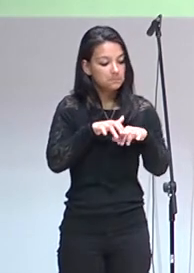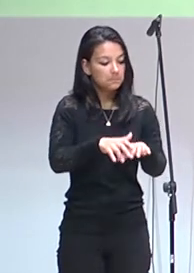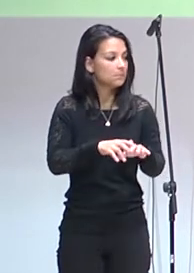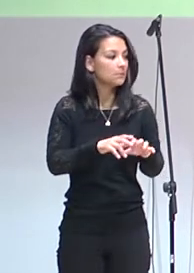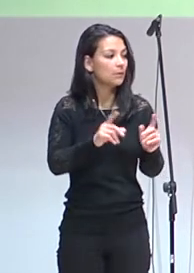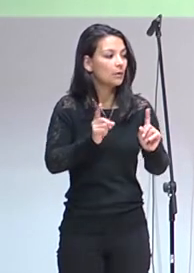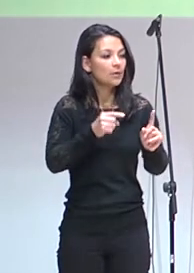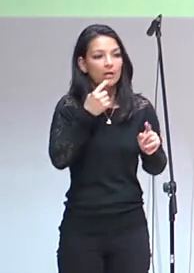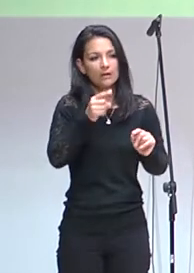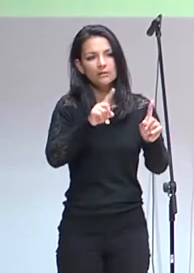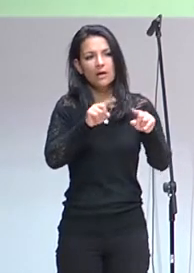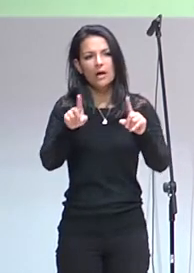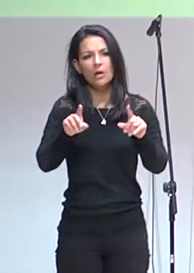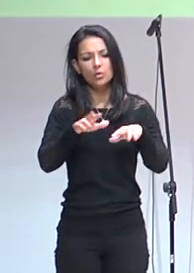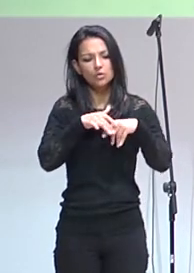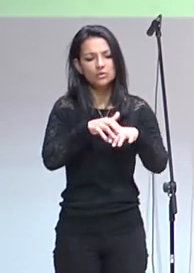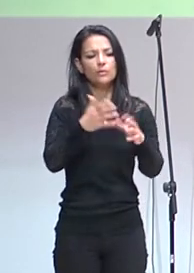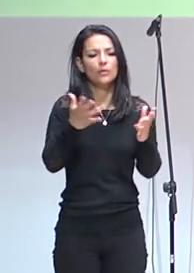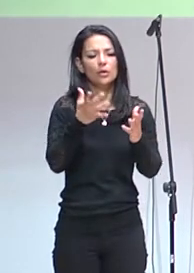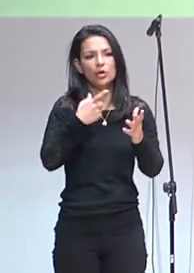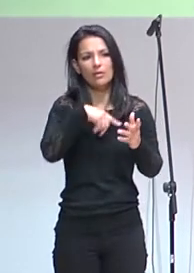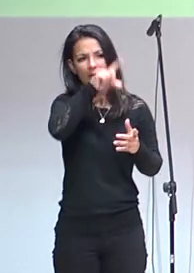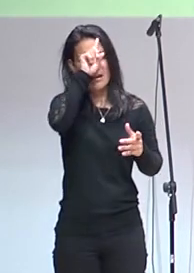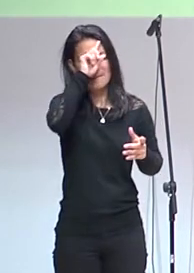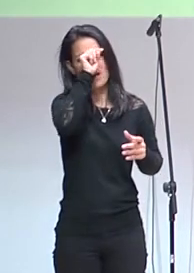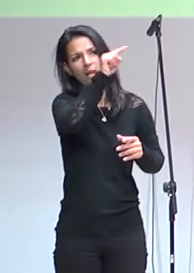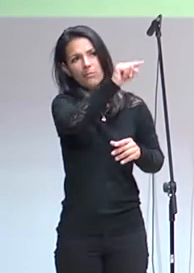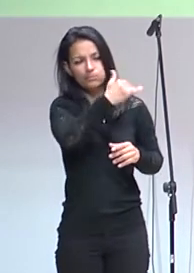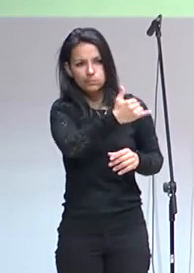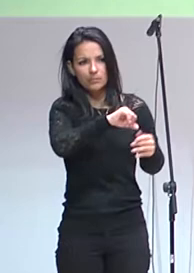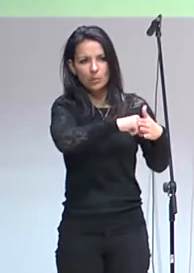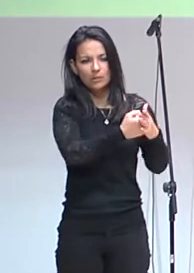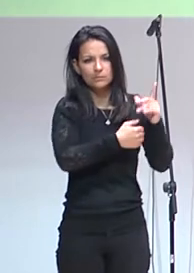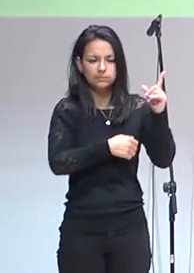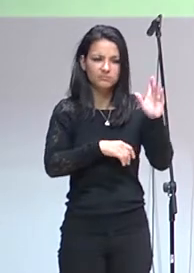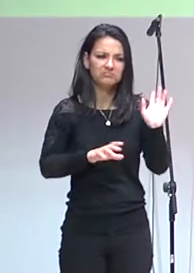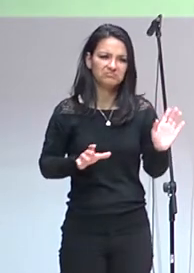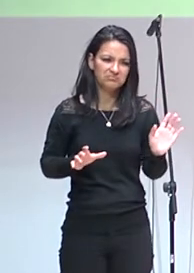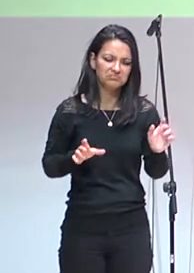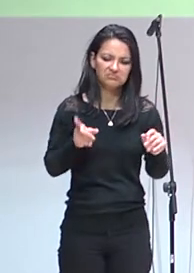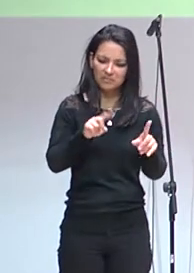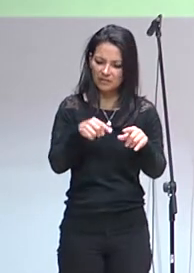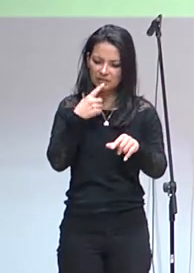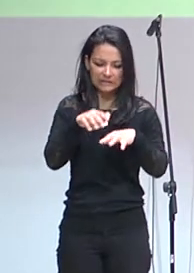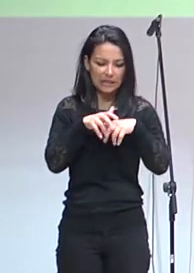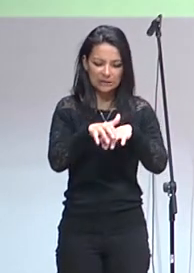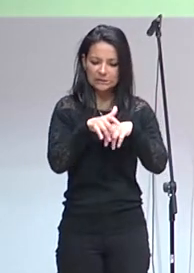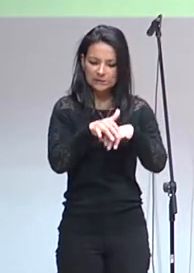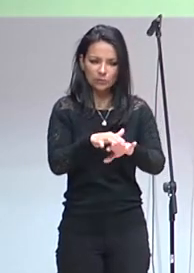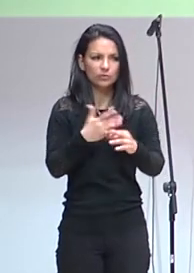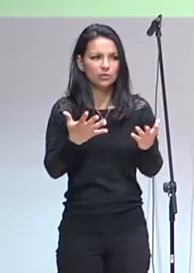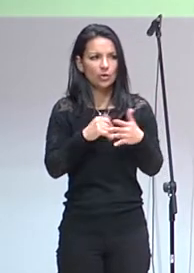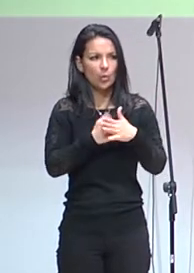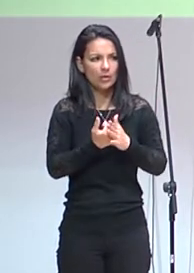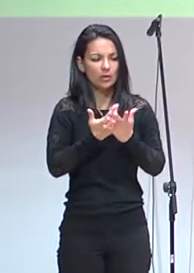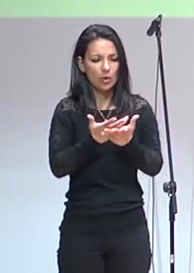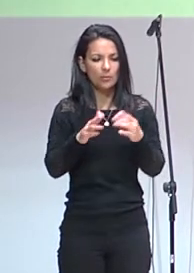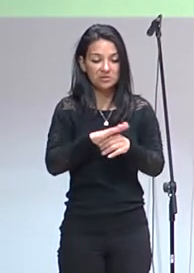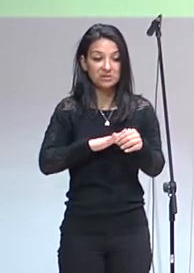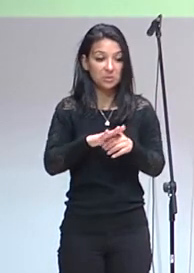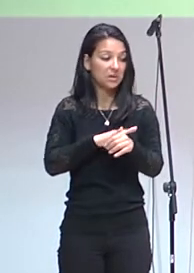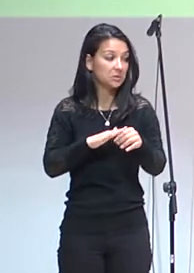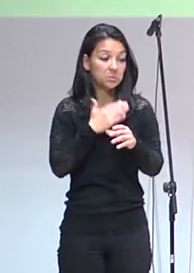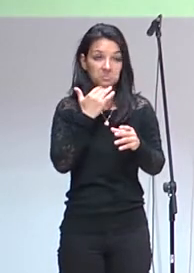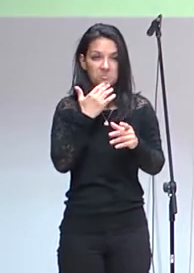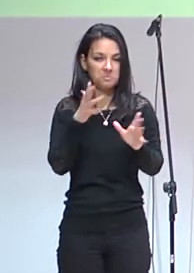Dresde, Alemania, ¿sí? Y ella me comentaba que justamente muchos archivos, ¿no?, y situaciones, no sé cómo